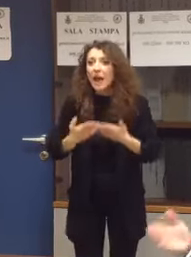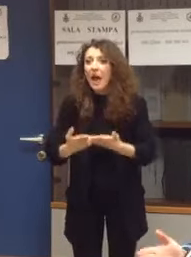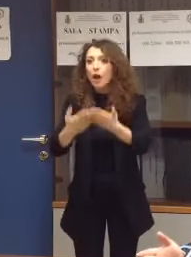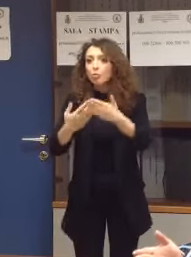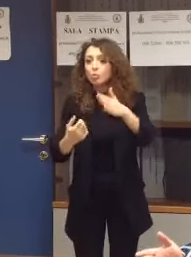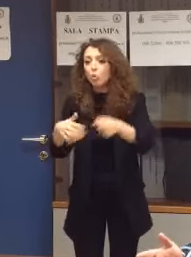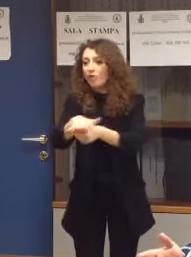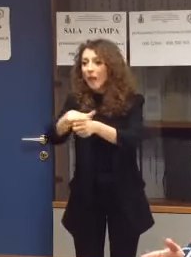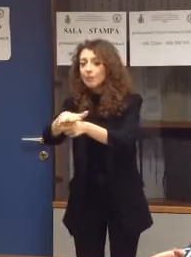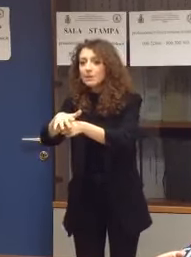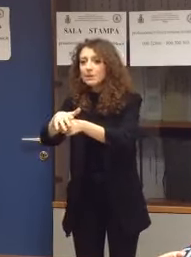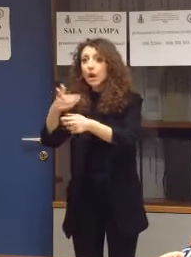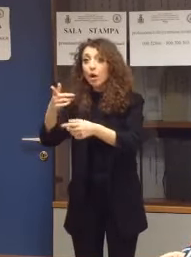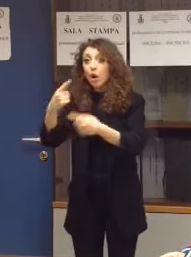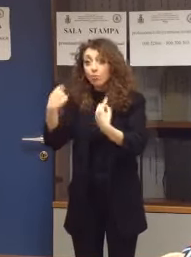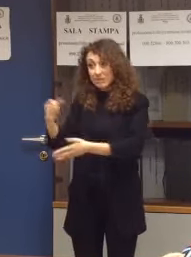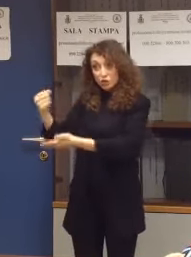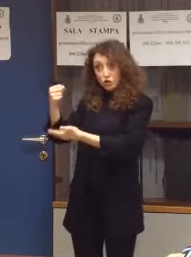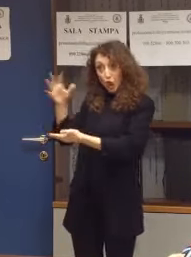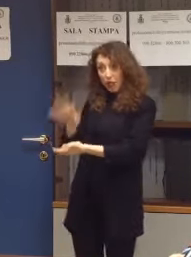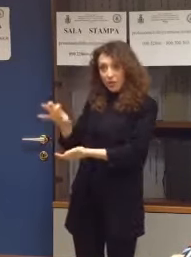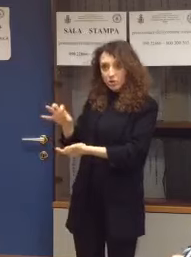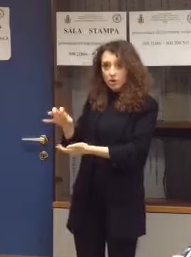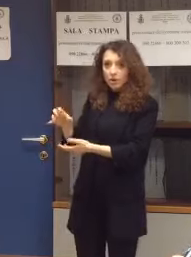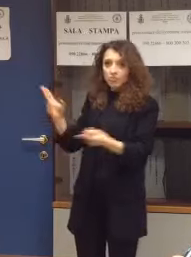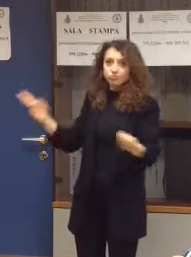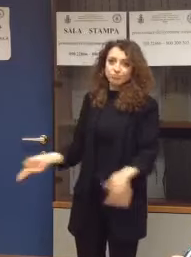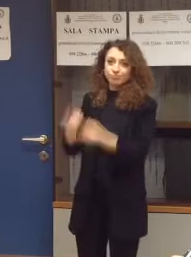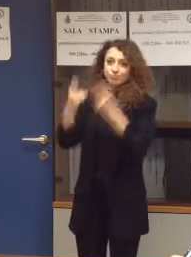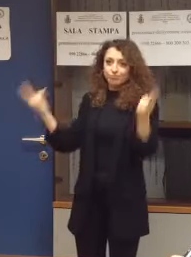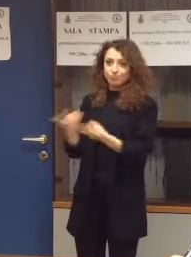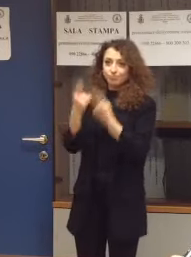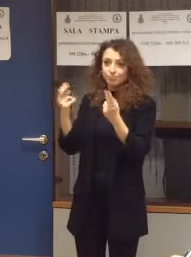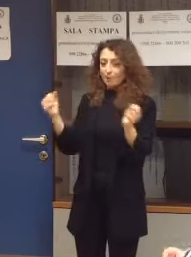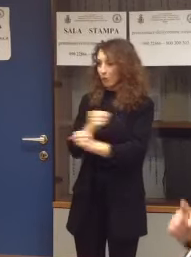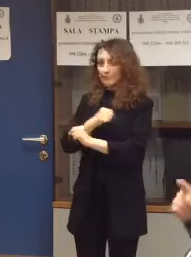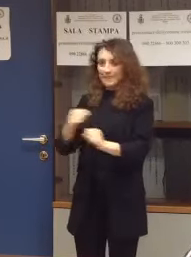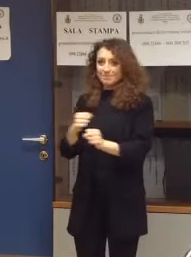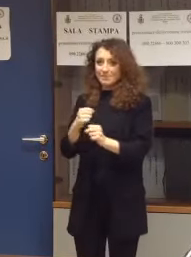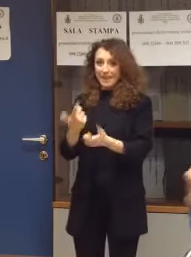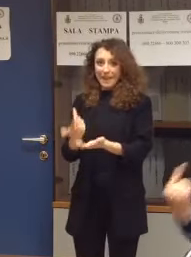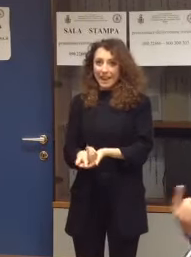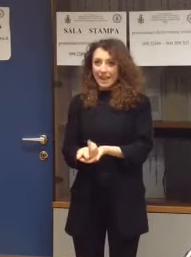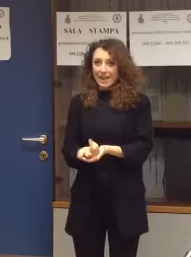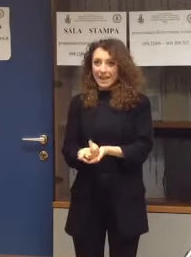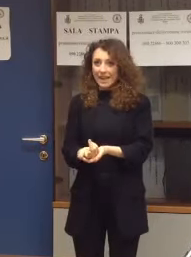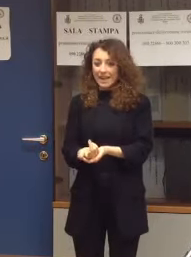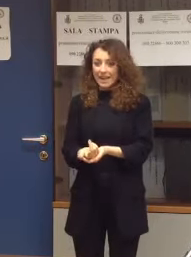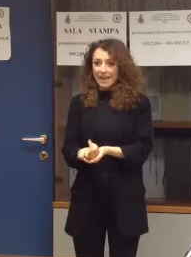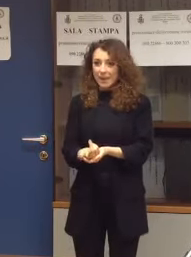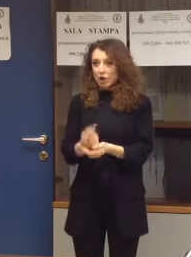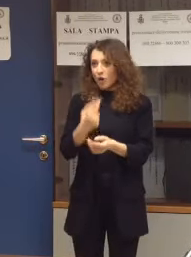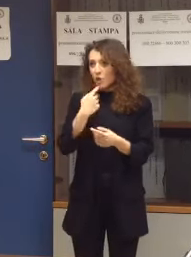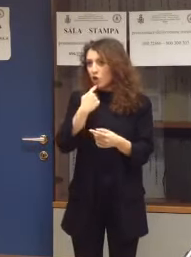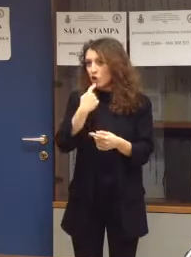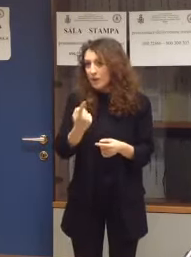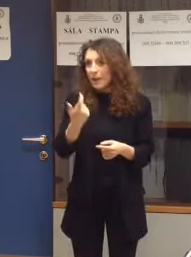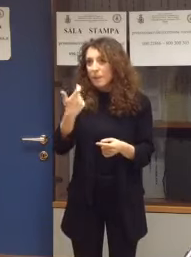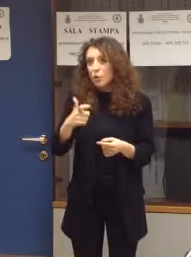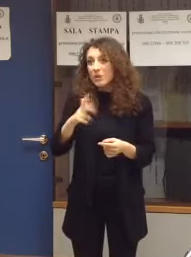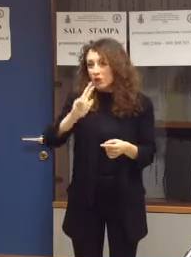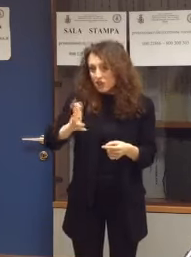la rivoluzione. Questo perché ho voluto precisare? Perché tutti i comuni dell'isola sono in difficoltà, solo